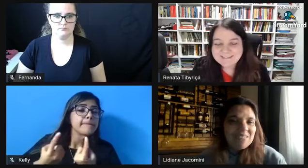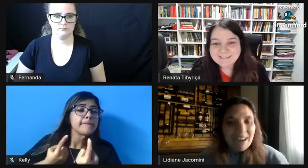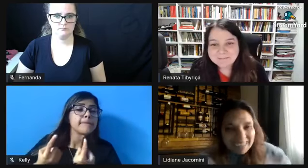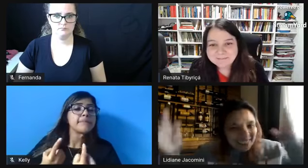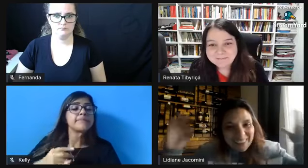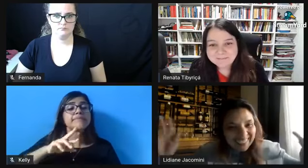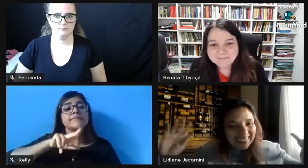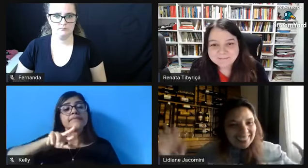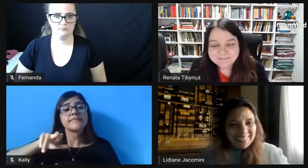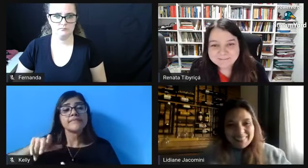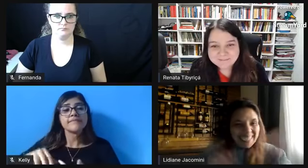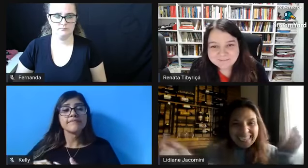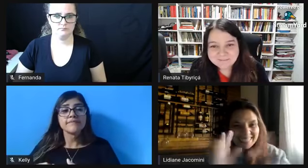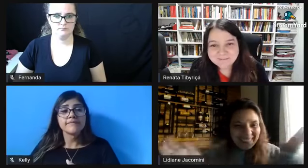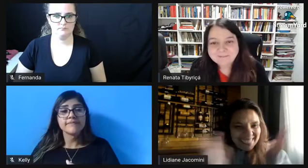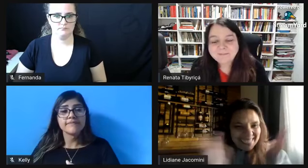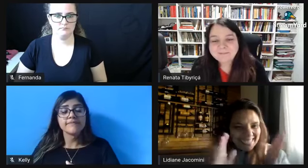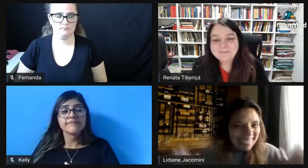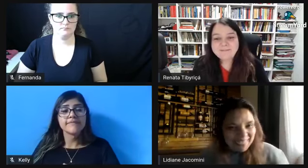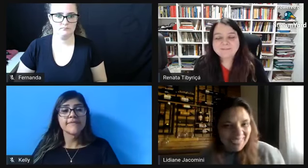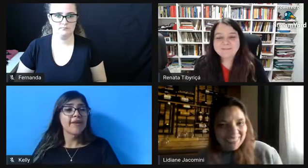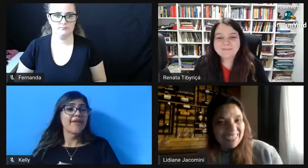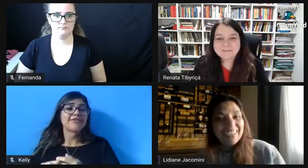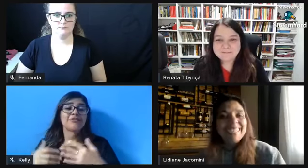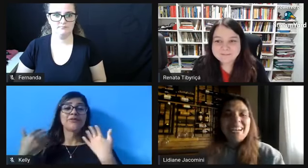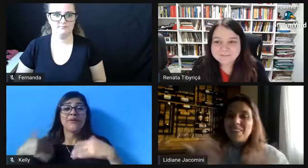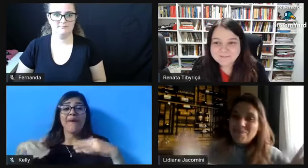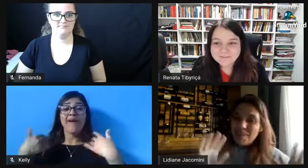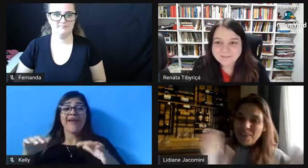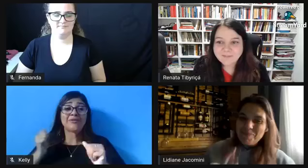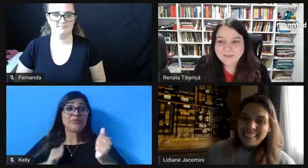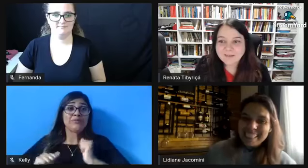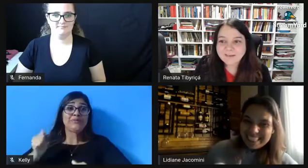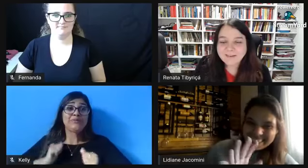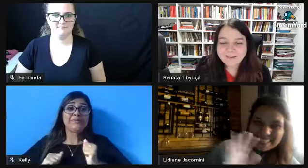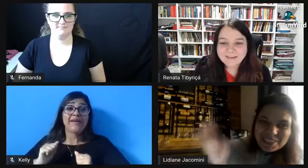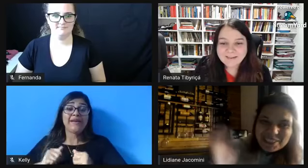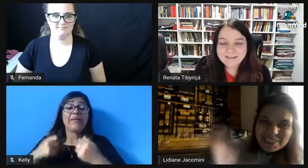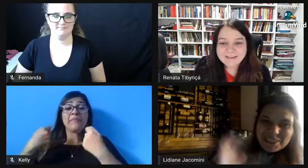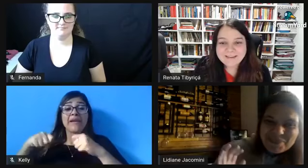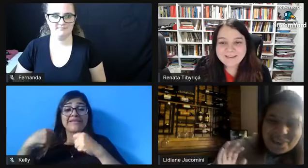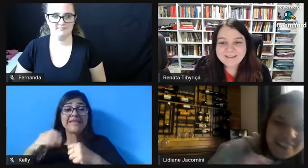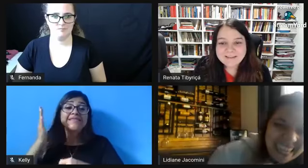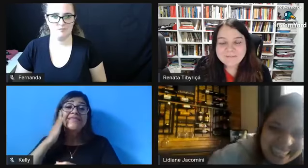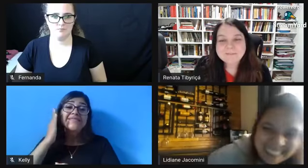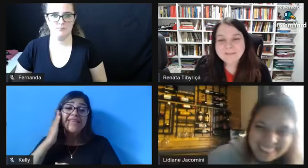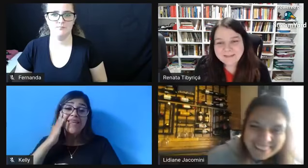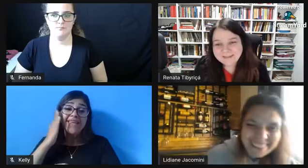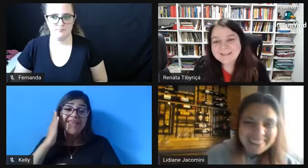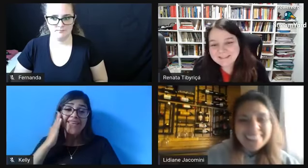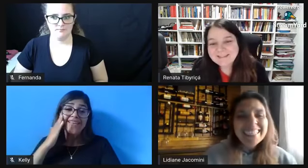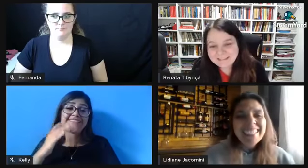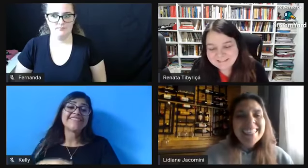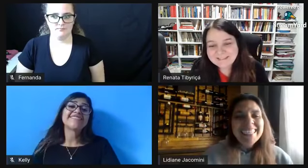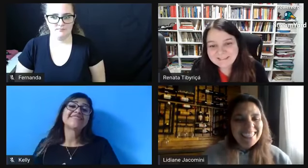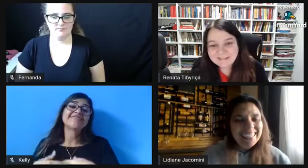diferenças. Maravilhoso, doutora, fiquei animadíssima agora. Quem sabe, a hora que minha filha precisar, já sei onde procurar já,